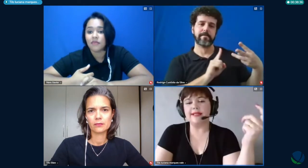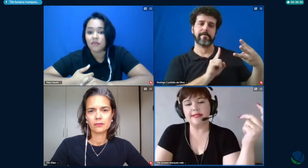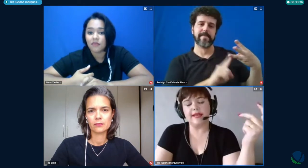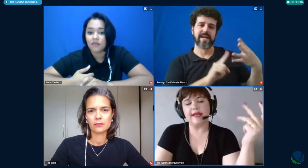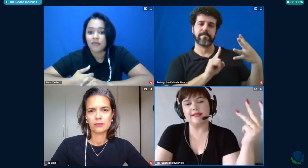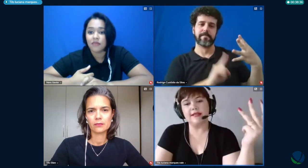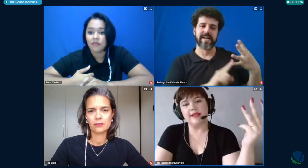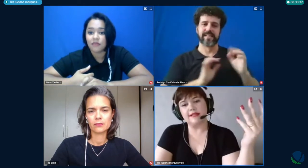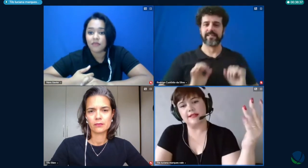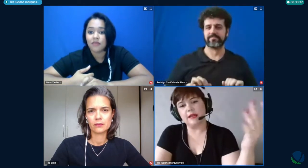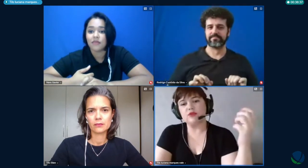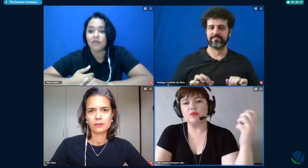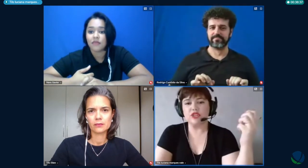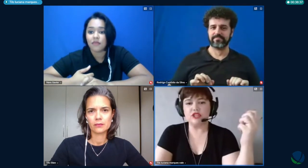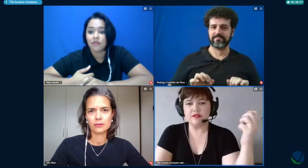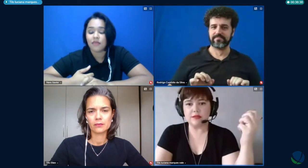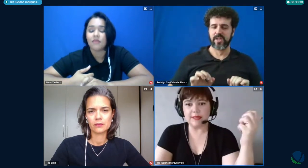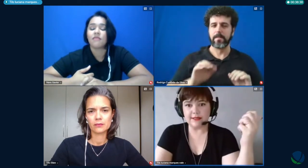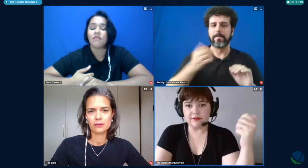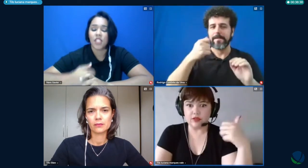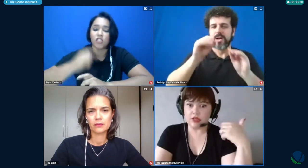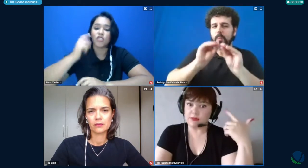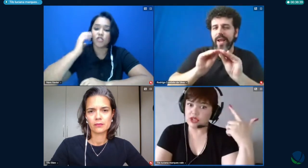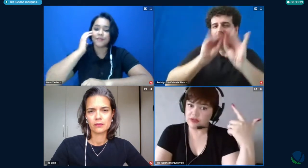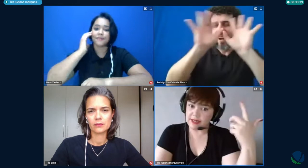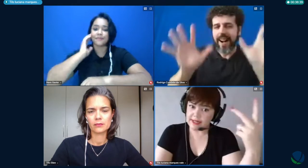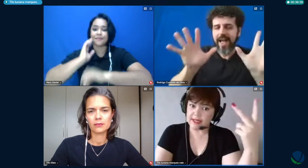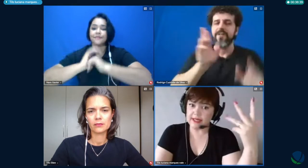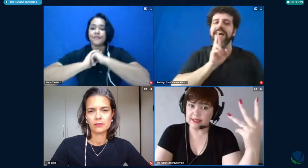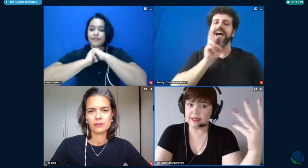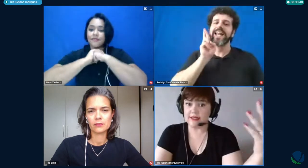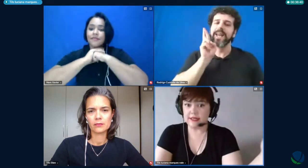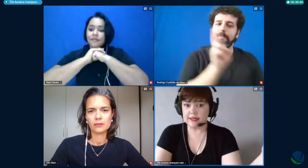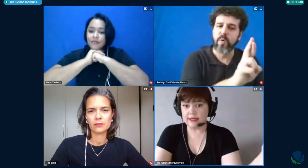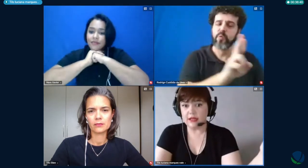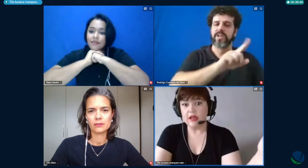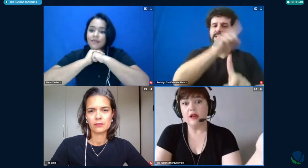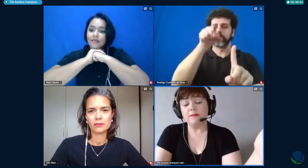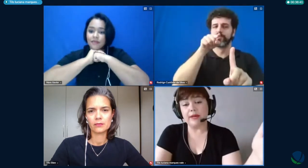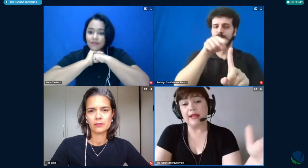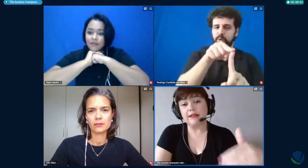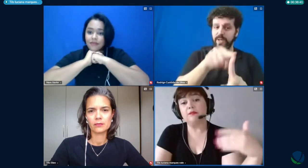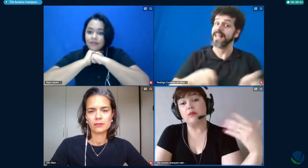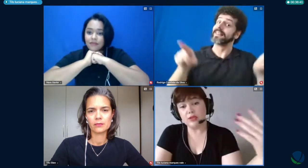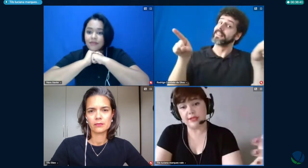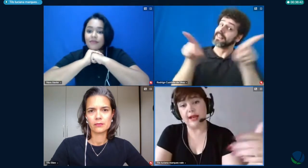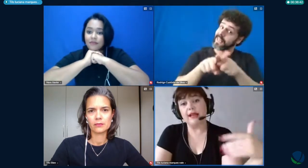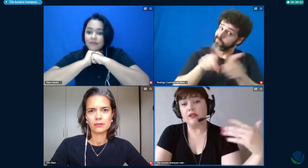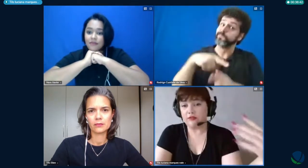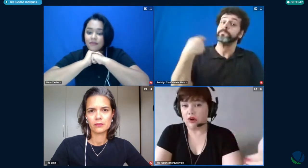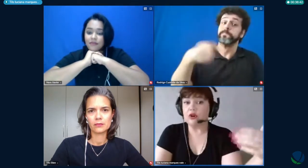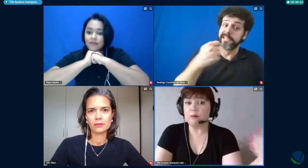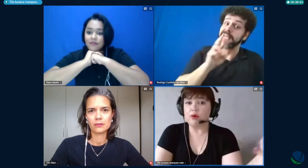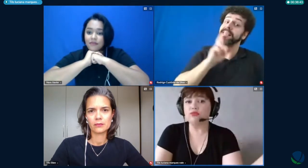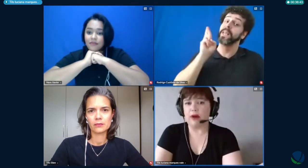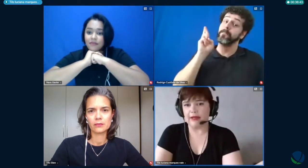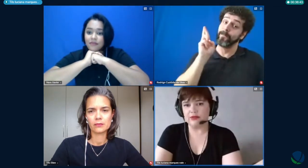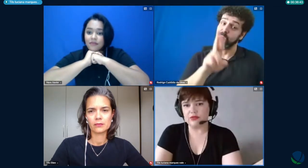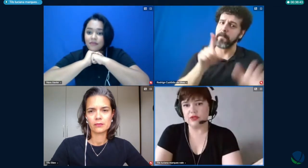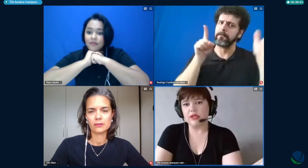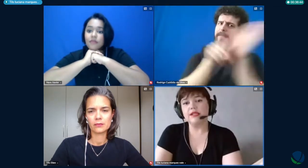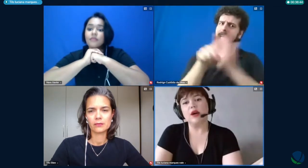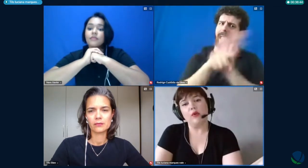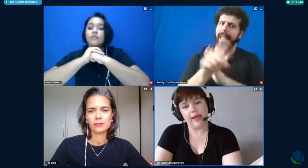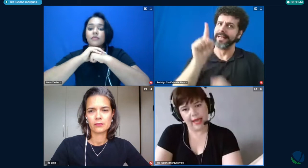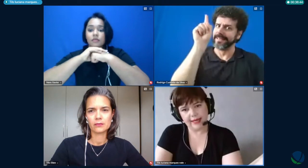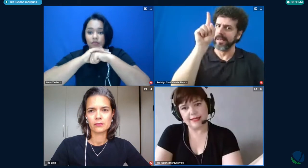Então, esse exemplo, os objetivos específicos foram respondidos assim, assim, assim, assim, para mostrar que foram